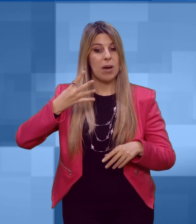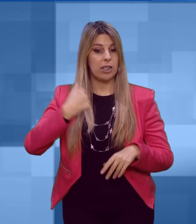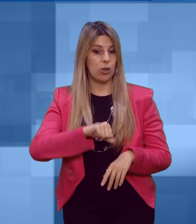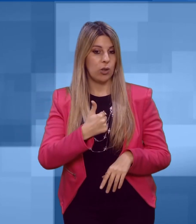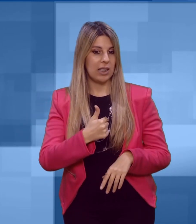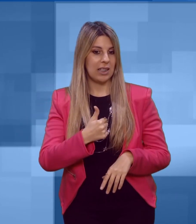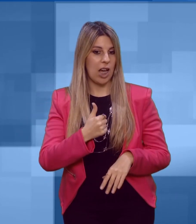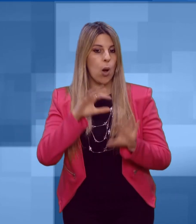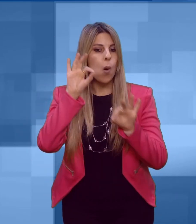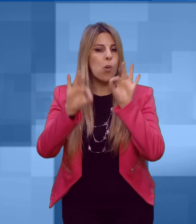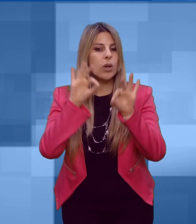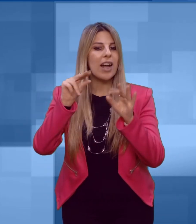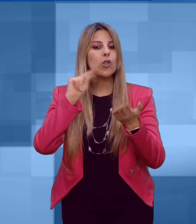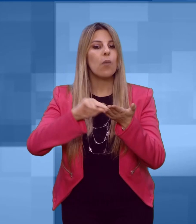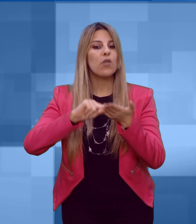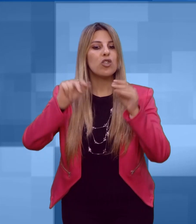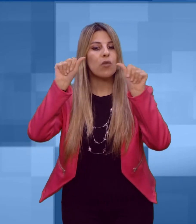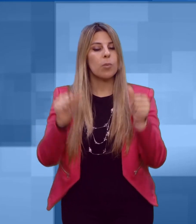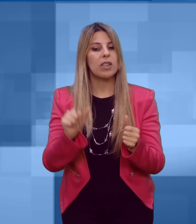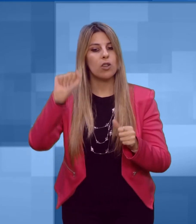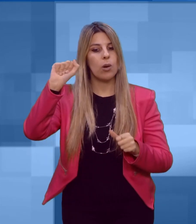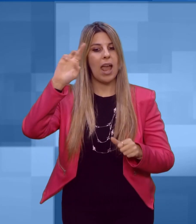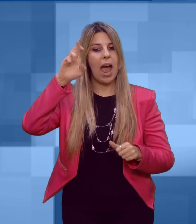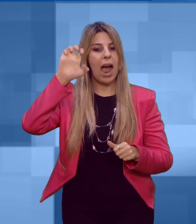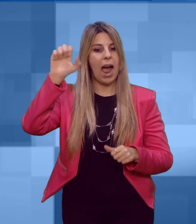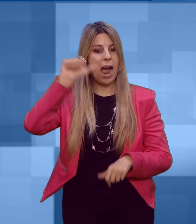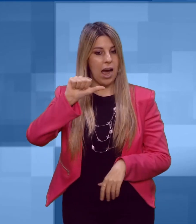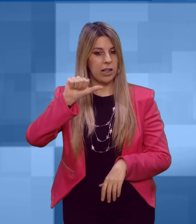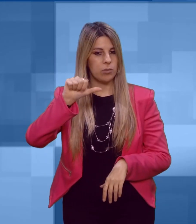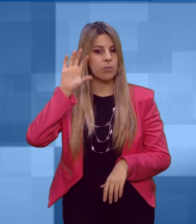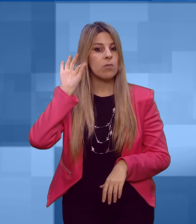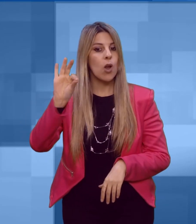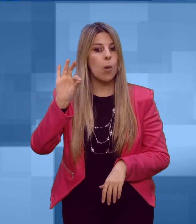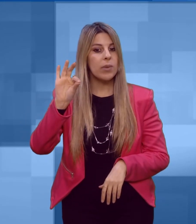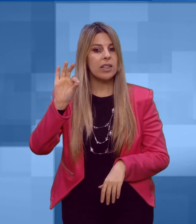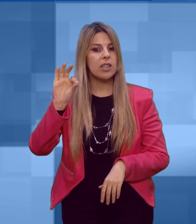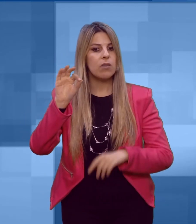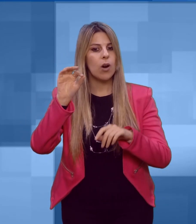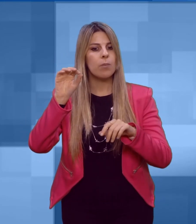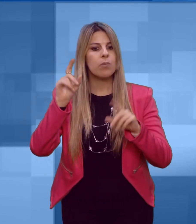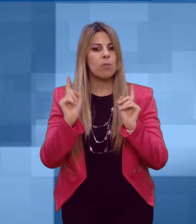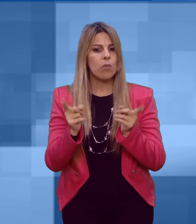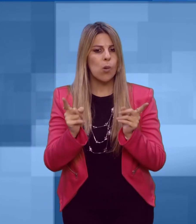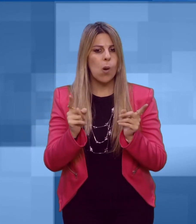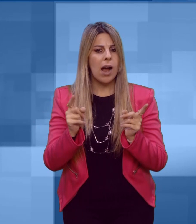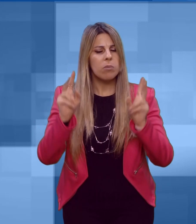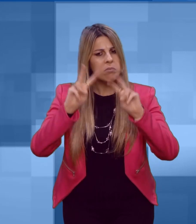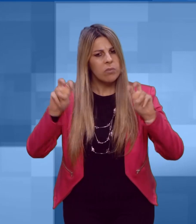Oristano. È curato dall'ufficio formazione Ares. L'obiettivo del percorso formativo è quello di analizzare